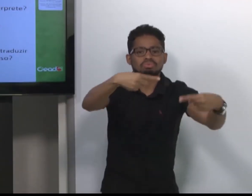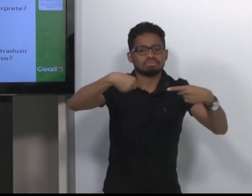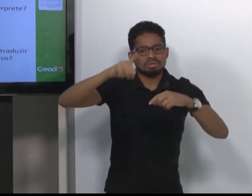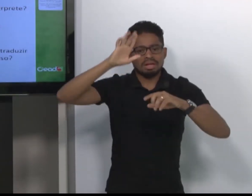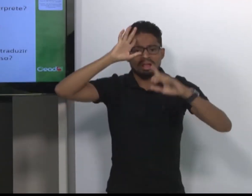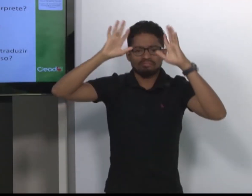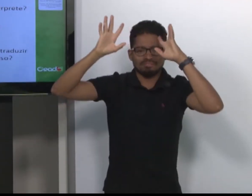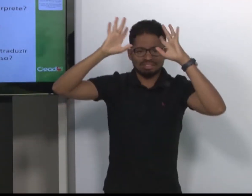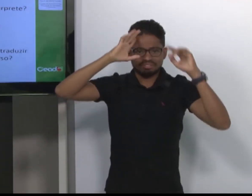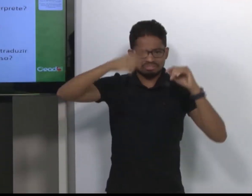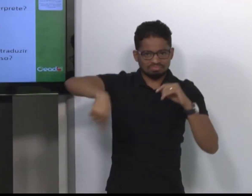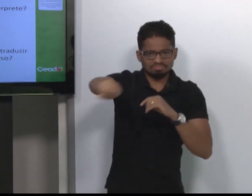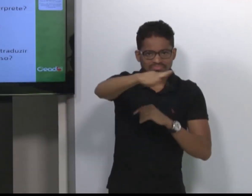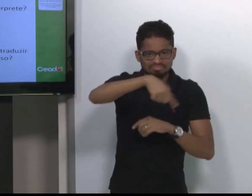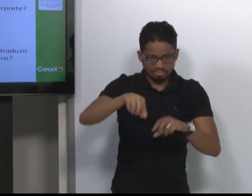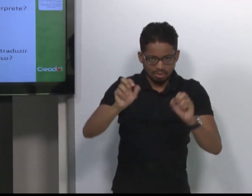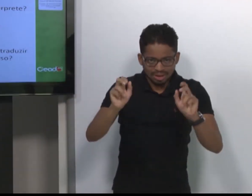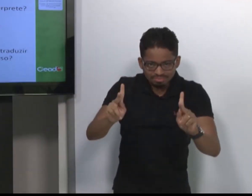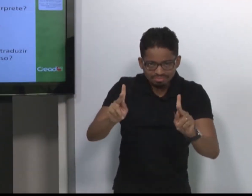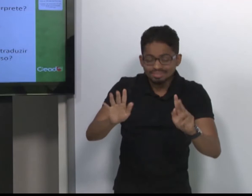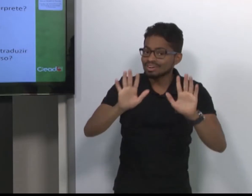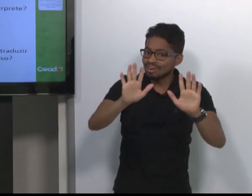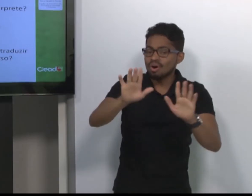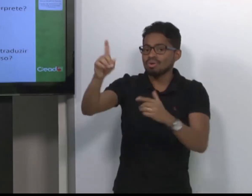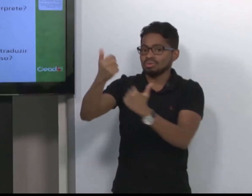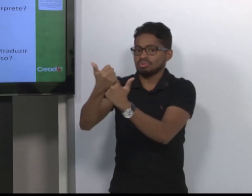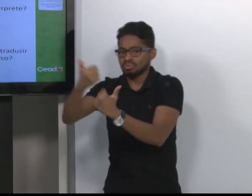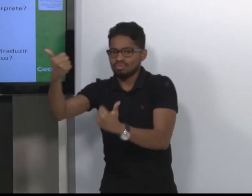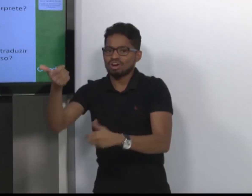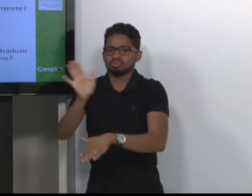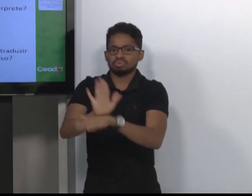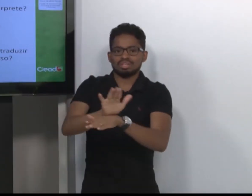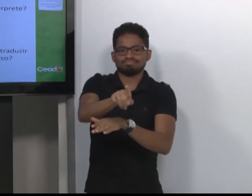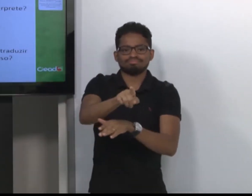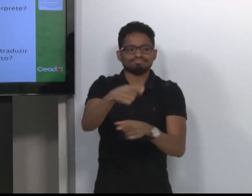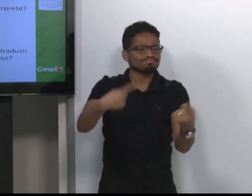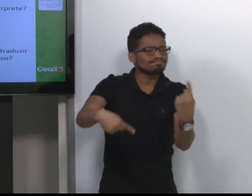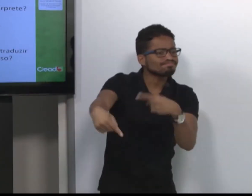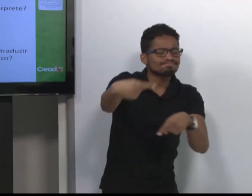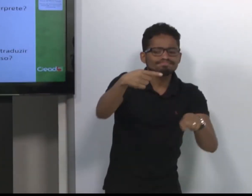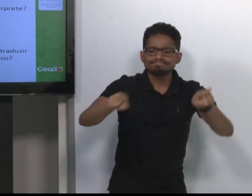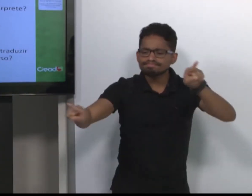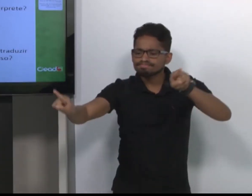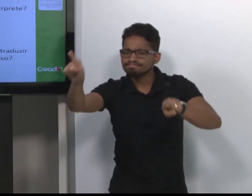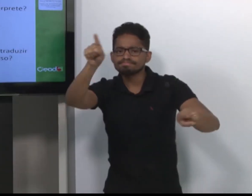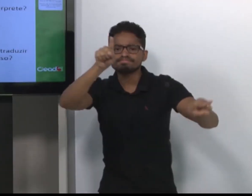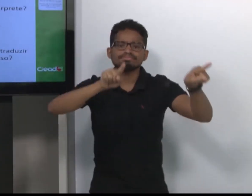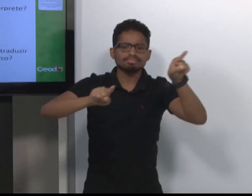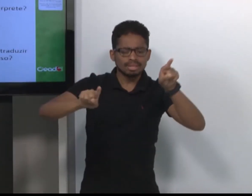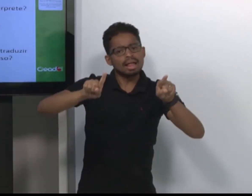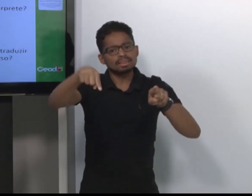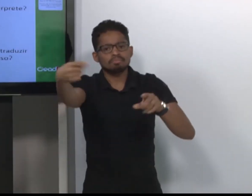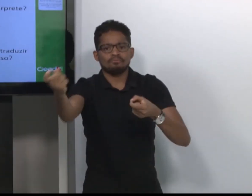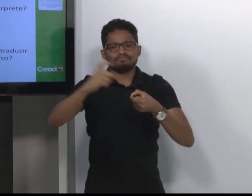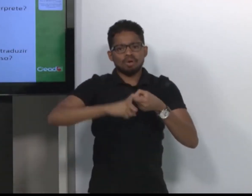refletir, ok? O tutor irá auxiliá-los nesse processo, depois voltaremos e